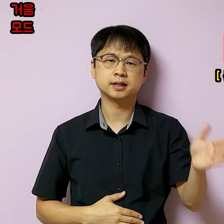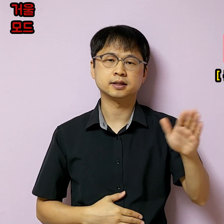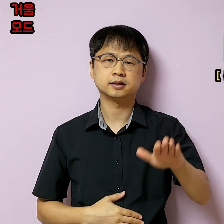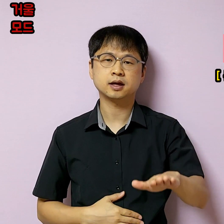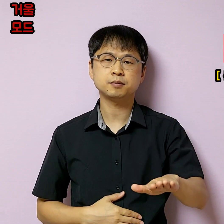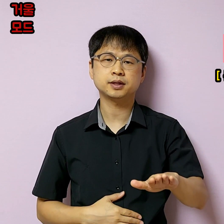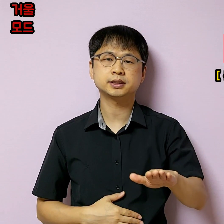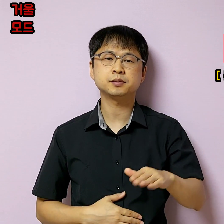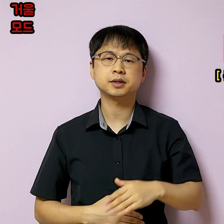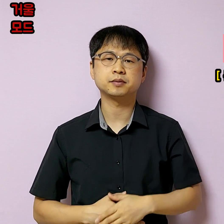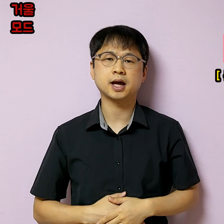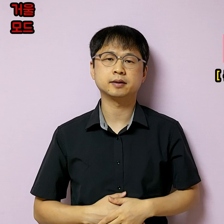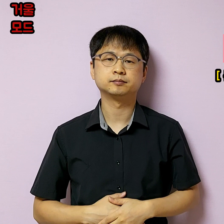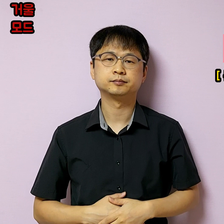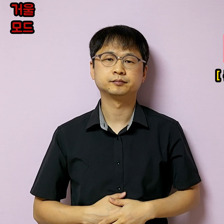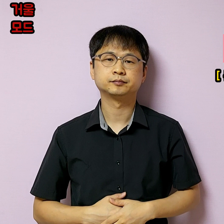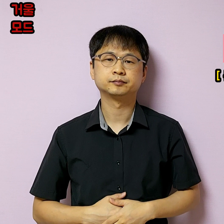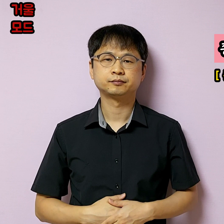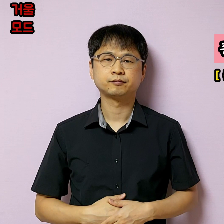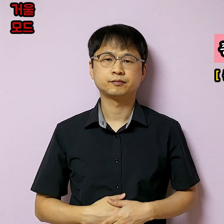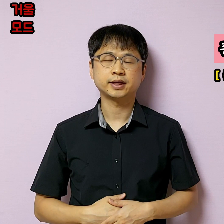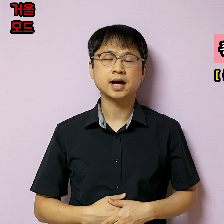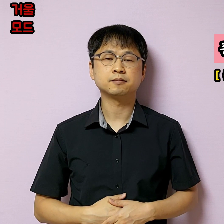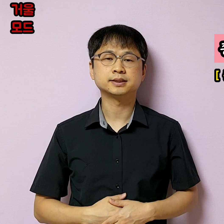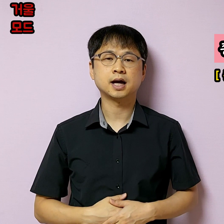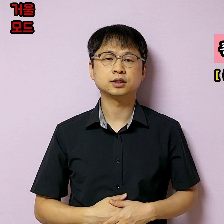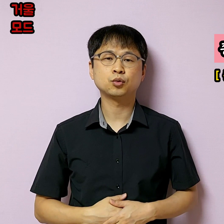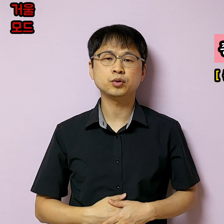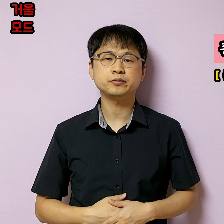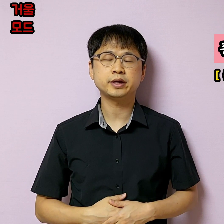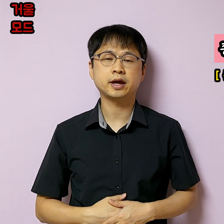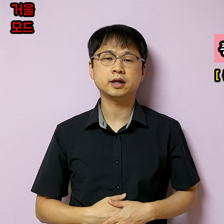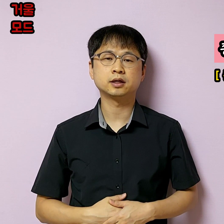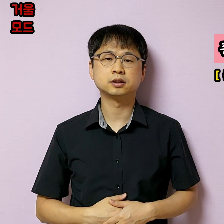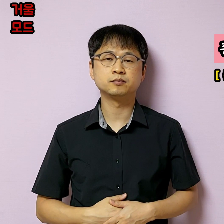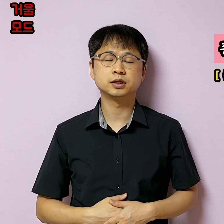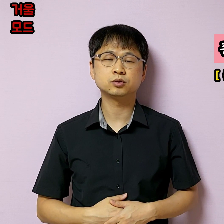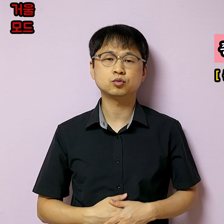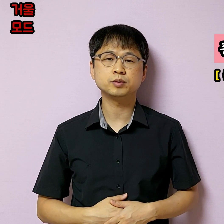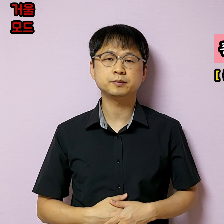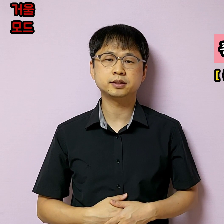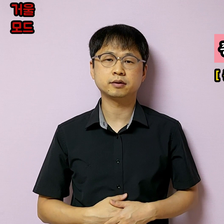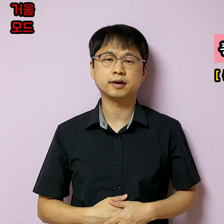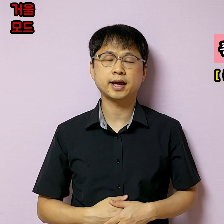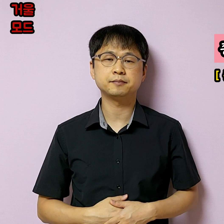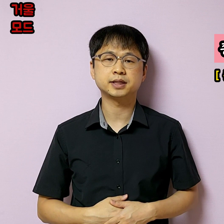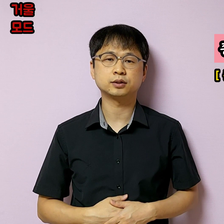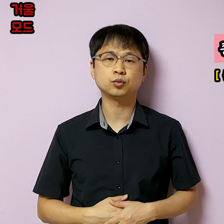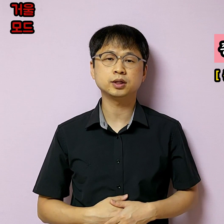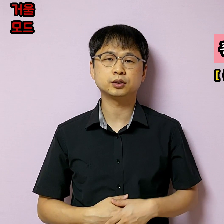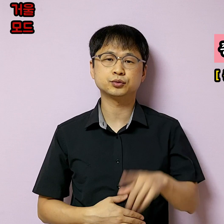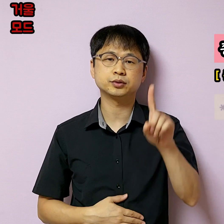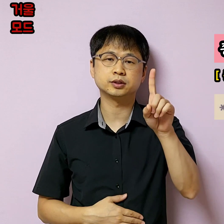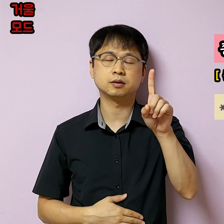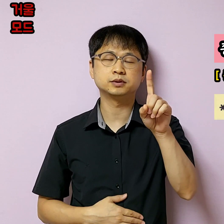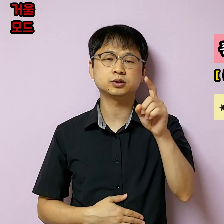한마디지만 이렇게 표현하시면 됩니다. 네, 다음 가사 종이 위에 덧없는 꾸밈을 더해입니다. 종이라는 수어는